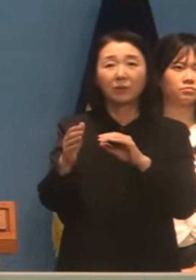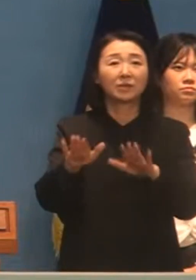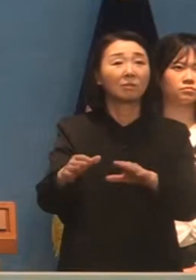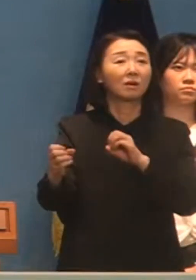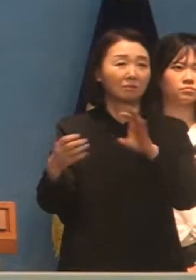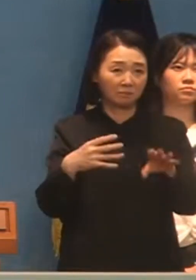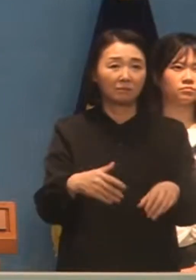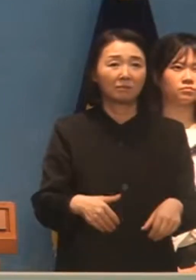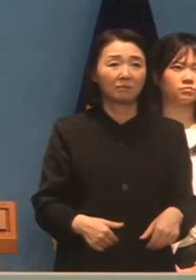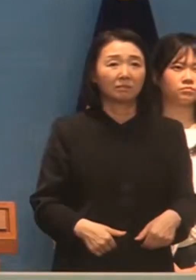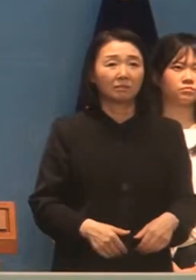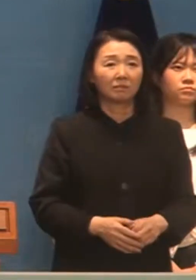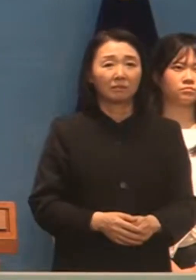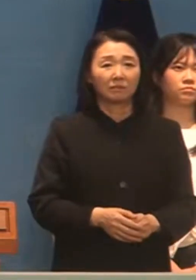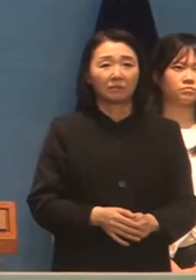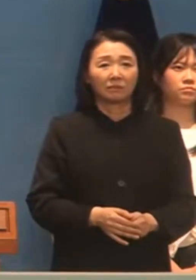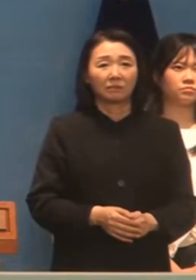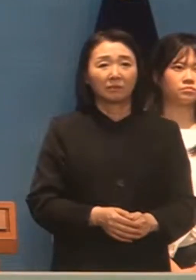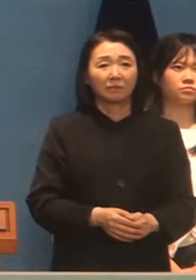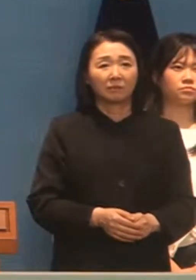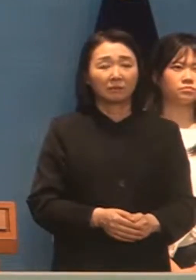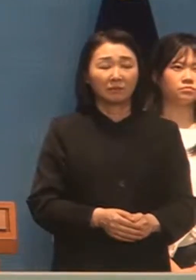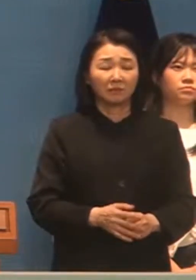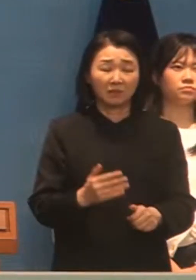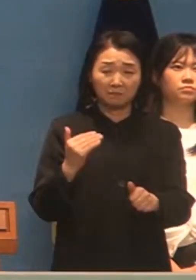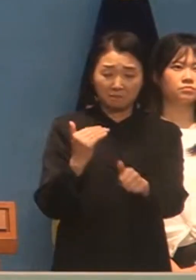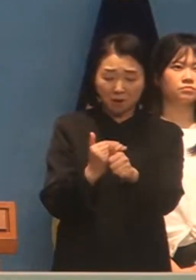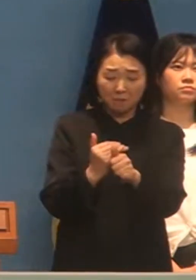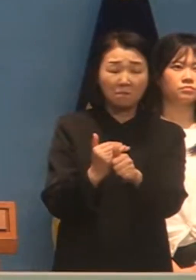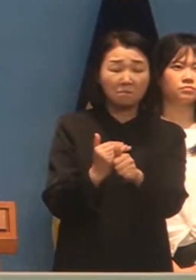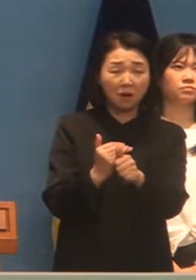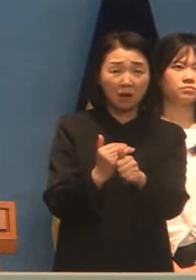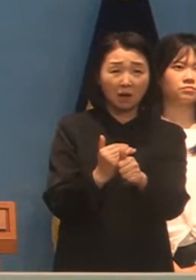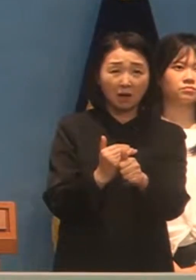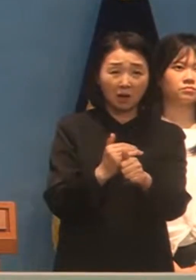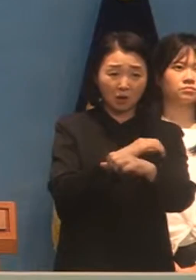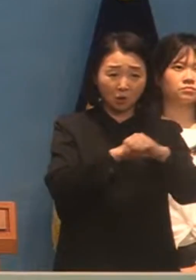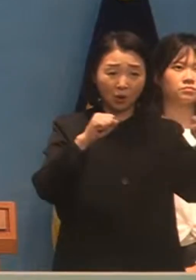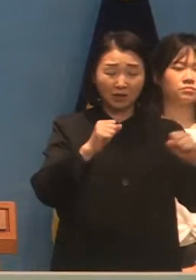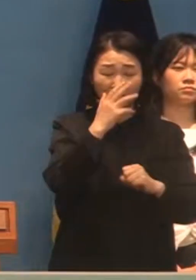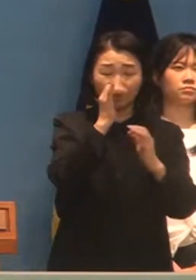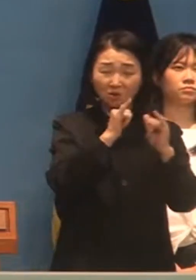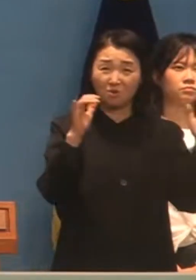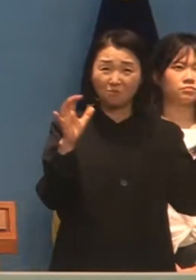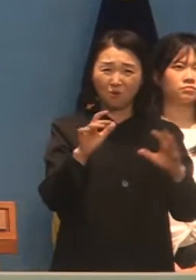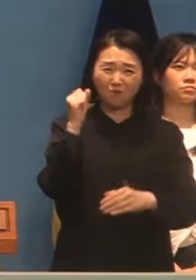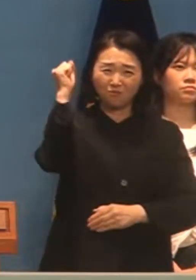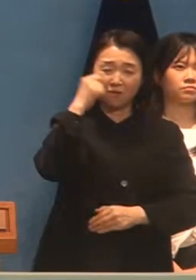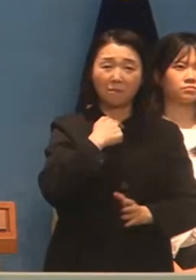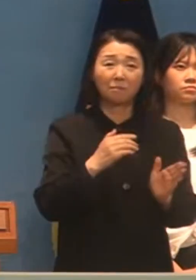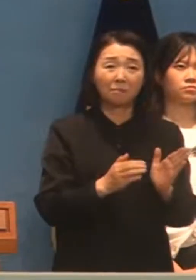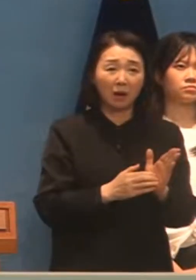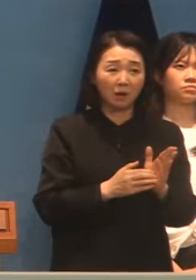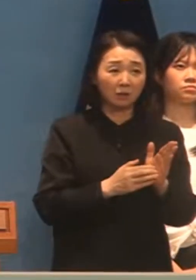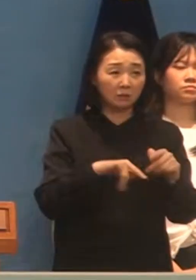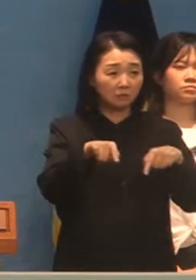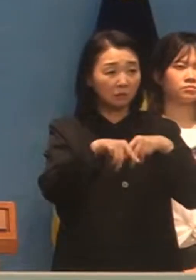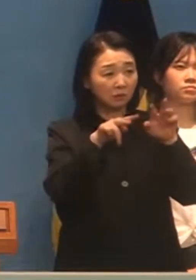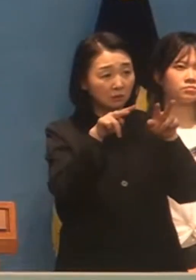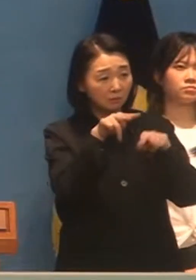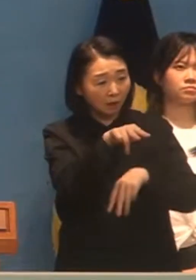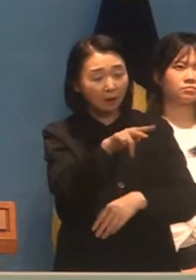하는 선거입니다. 파면을 이끌어낸 광장의 수많은 청년들이 지금 정치를 바라보고